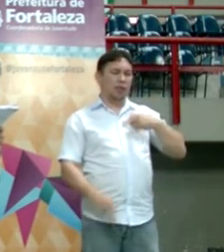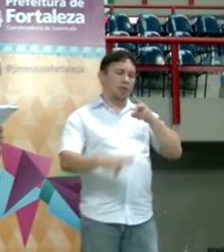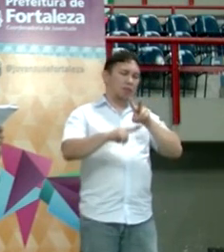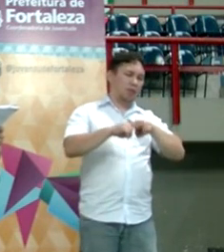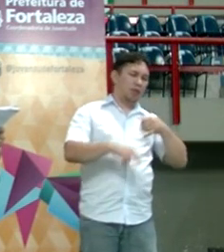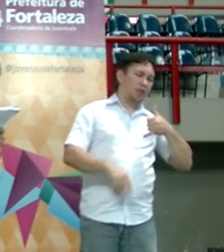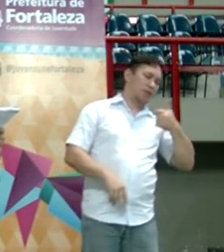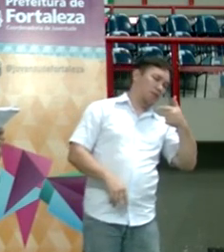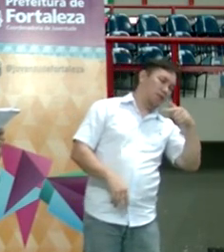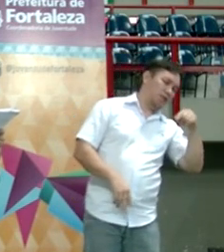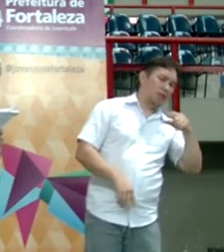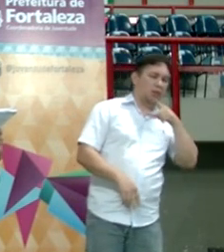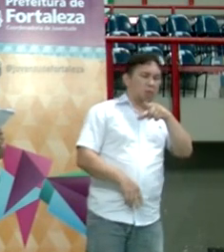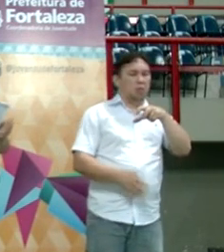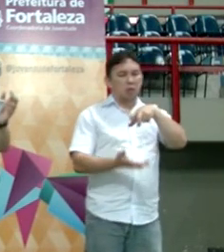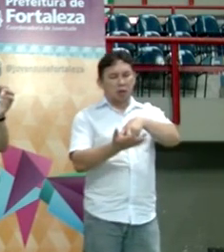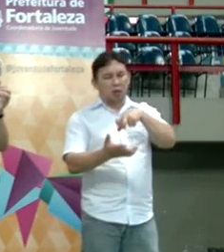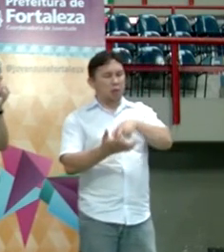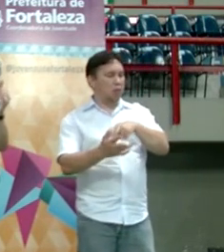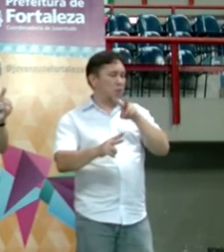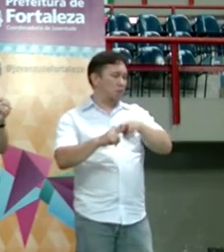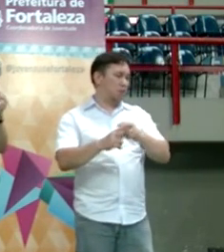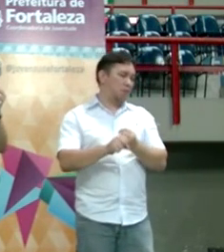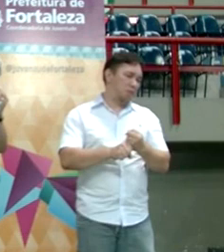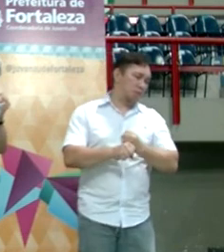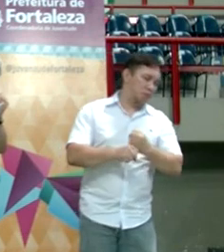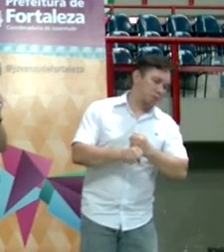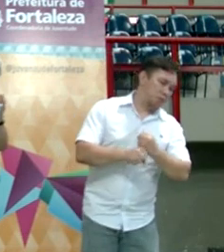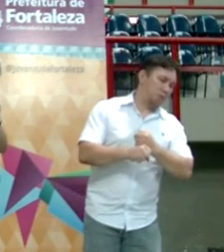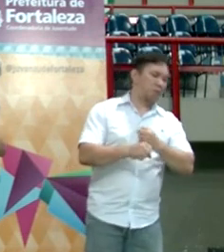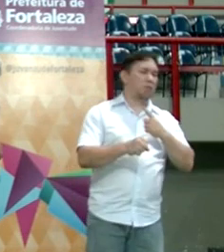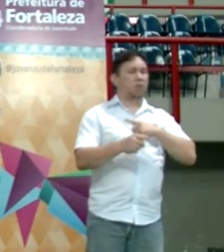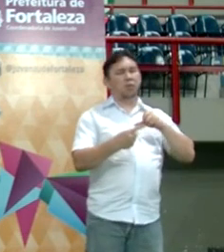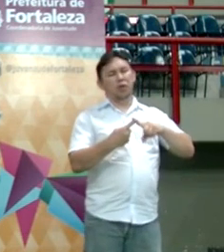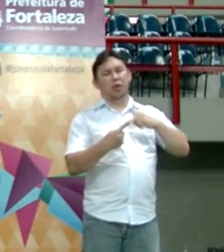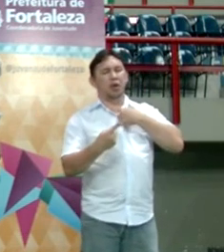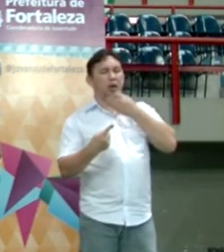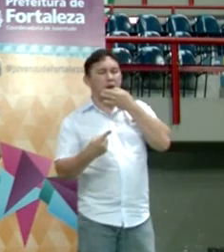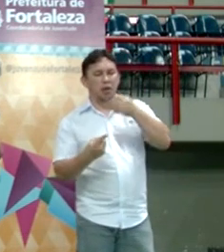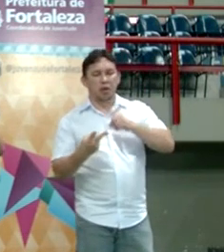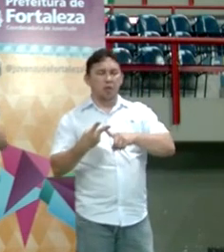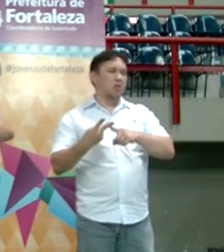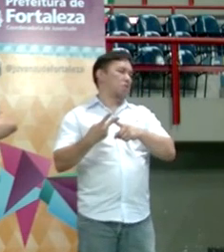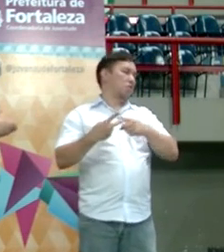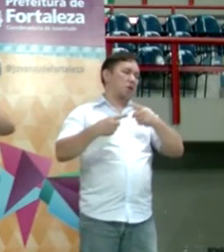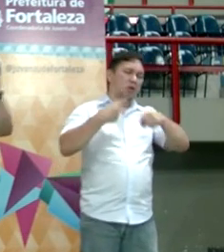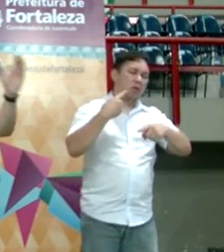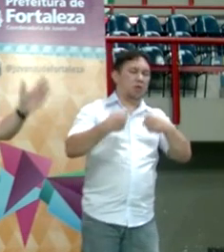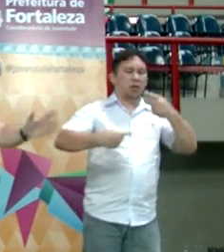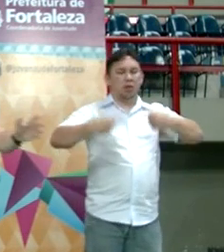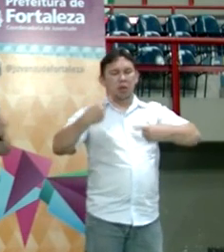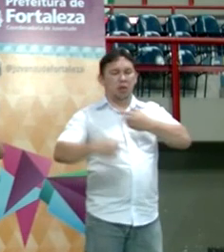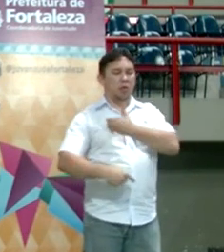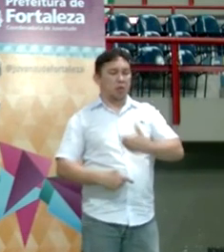27 anos, condenado à prisão perpétua, pelos crimes de traição, sabotagem e conspiração contra o governo. Uma vez fora da prisão,